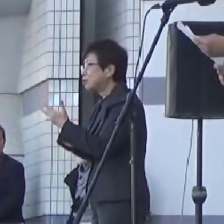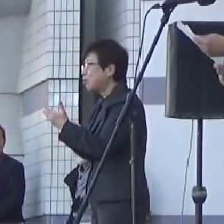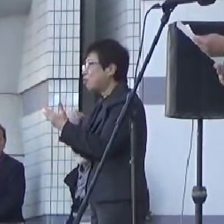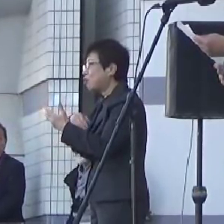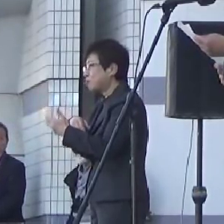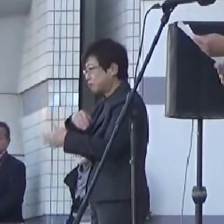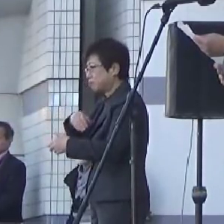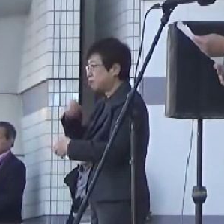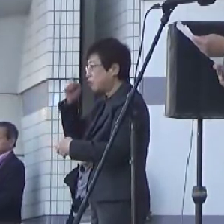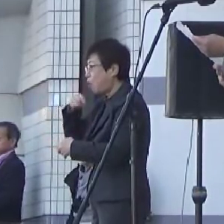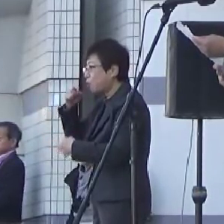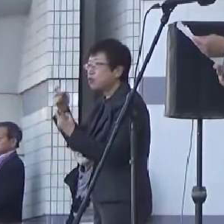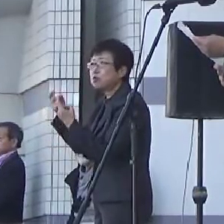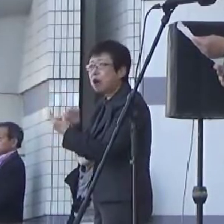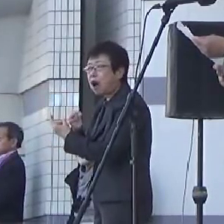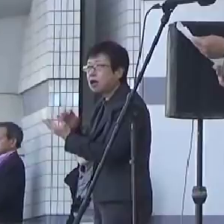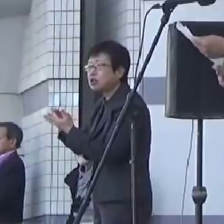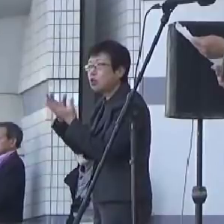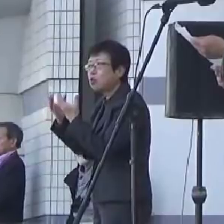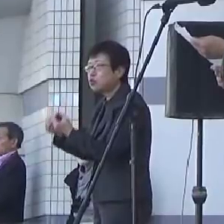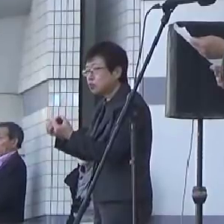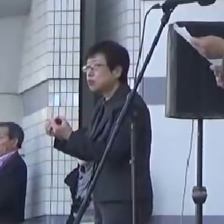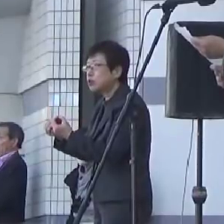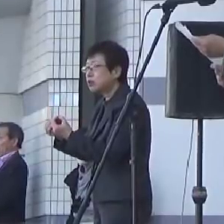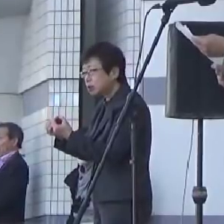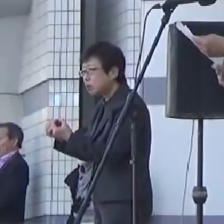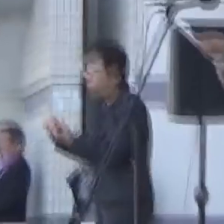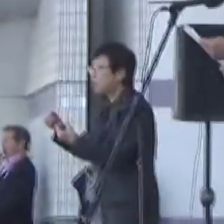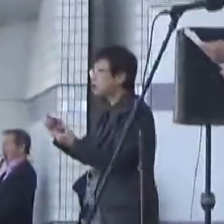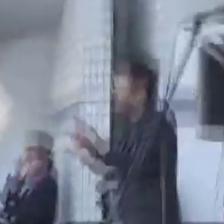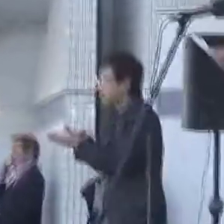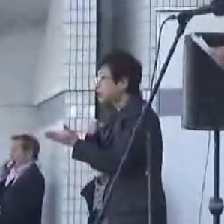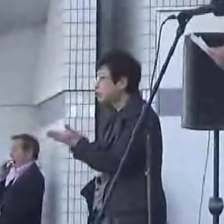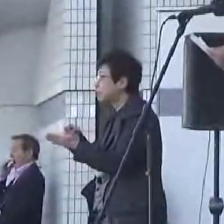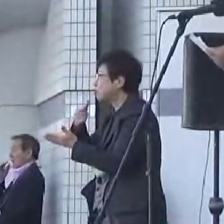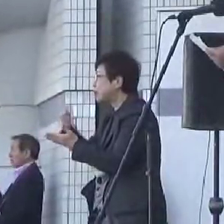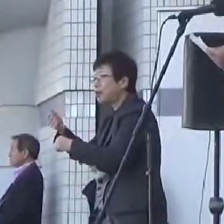延、使用済み核燃料の最終処分など困難